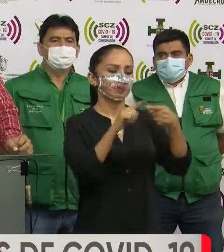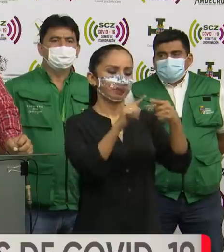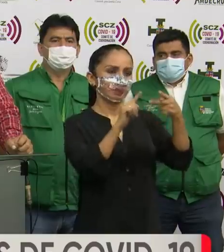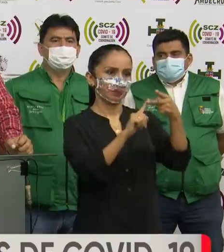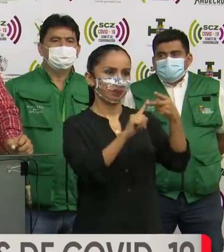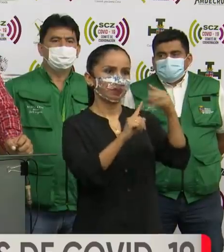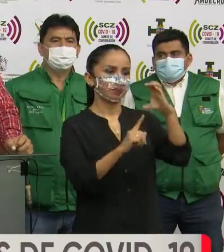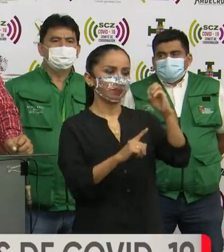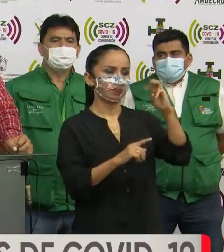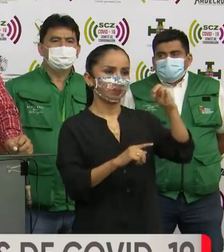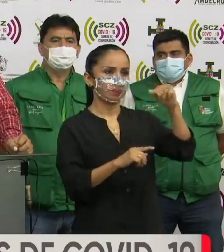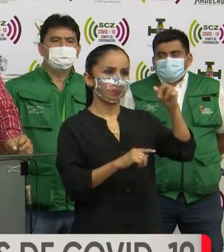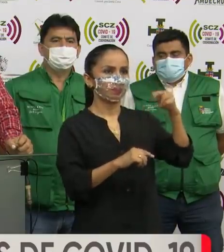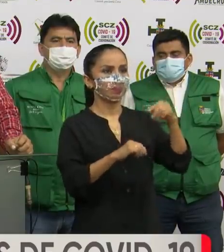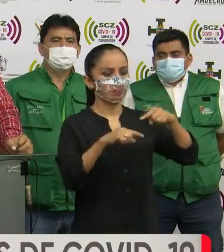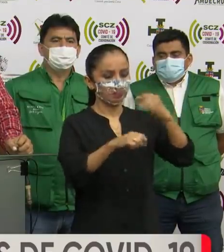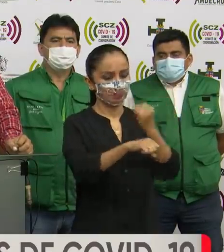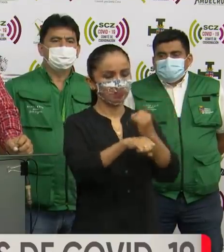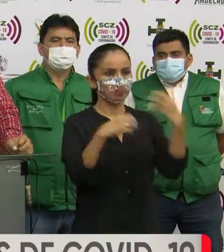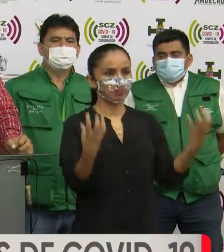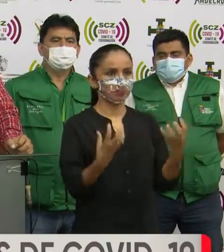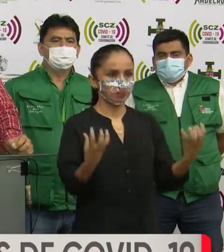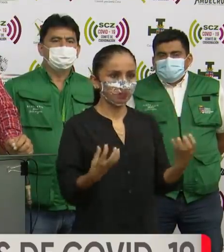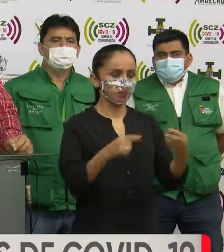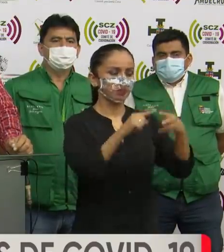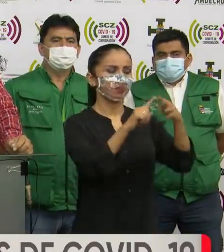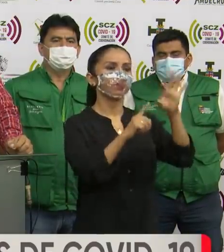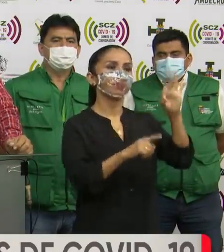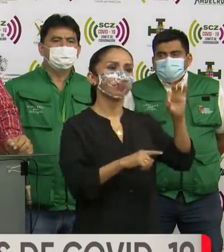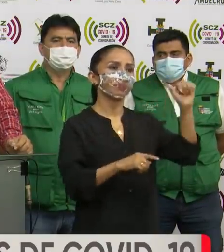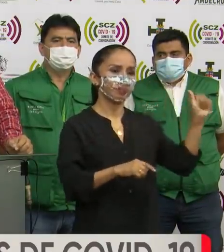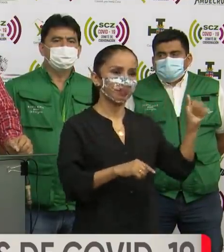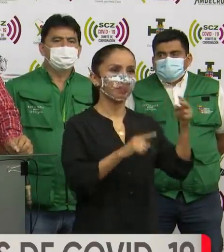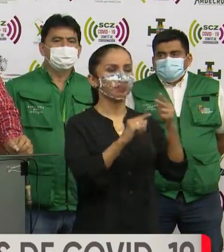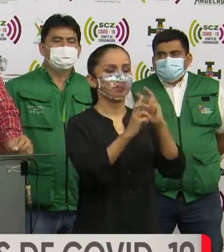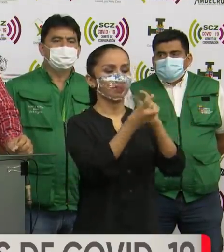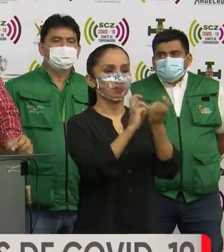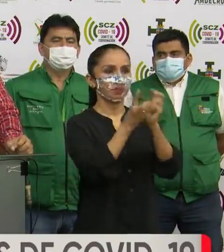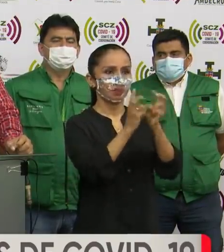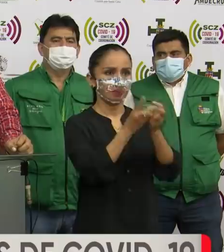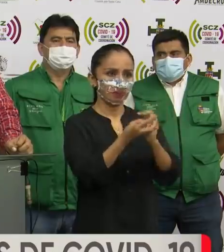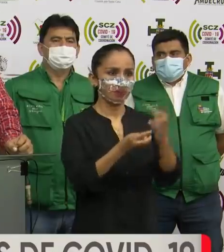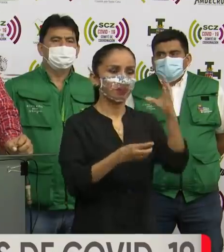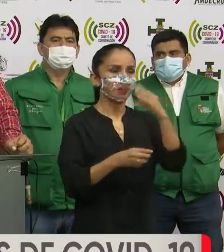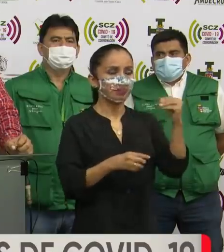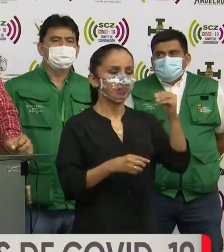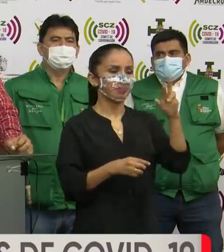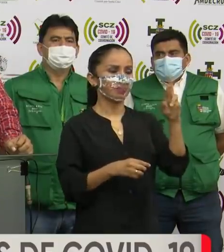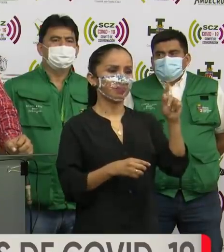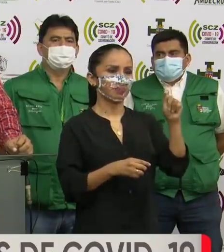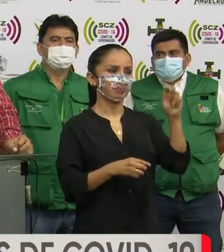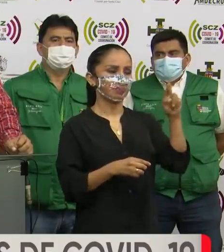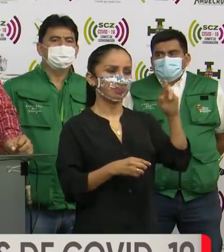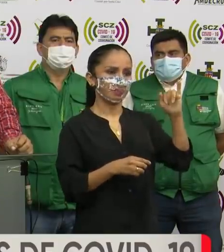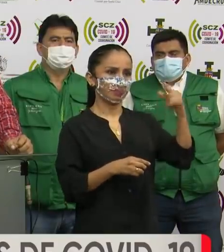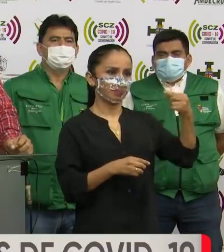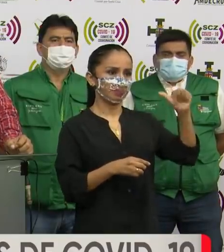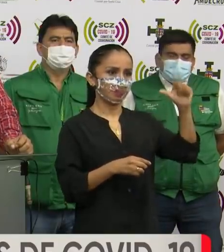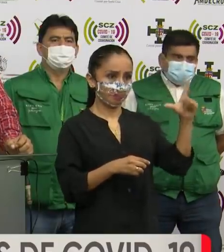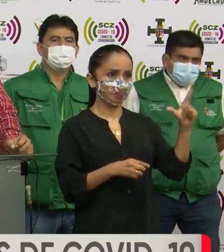Comarapa, Concepción, Fernández Alonso, Okinawa y El Trigal de a un